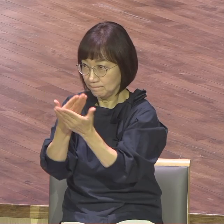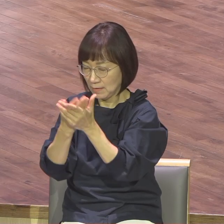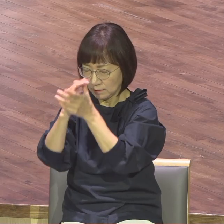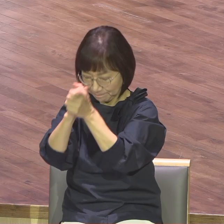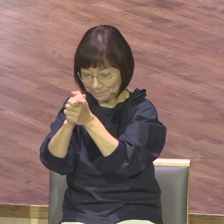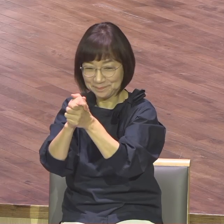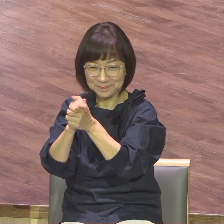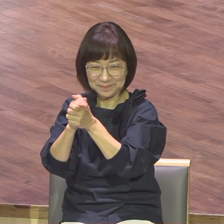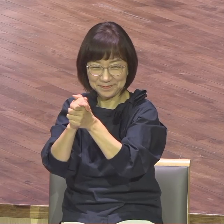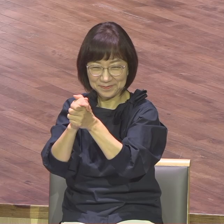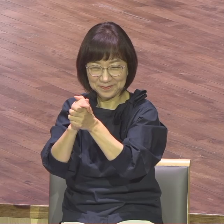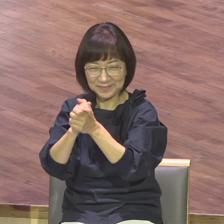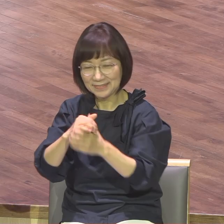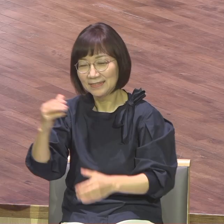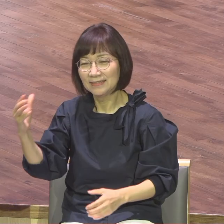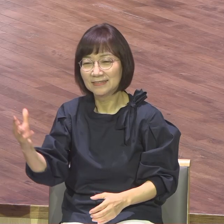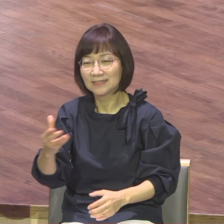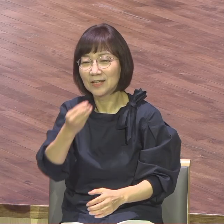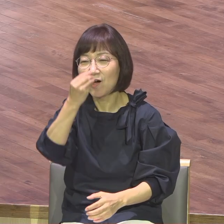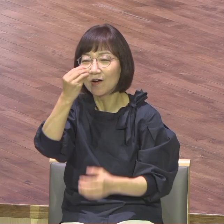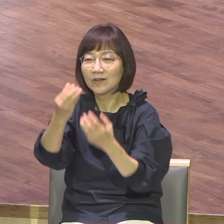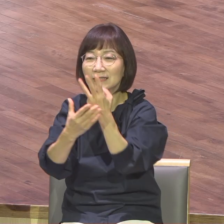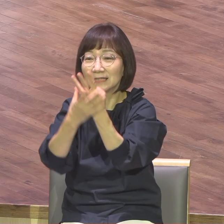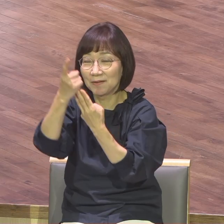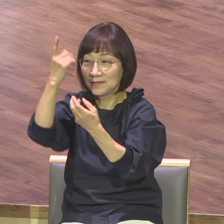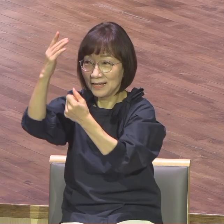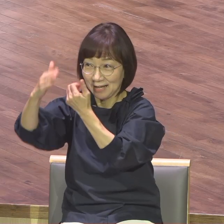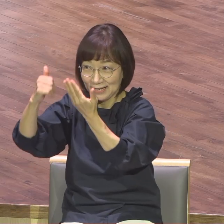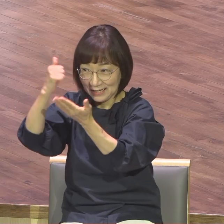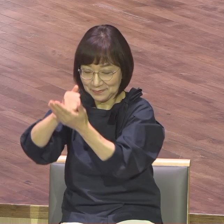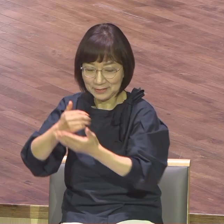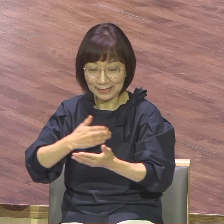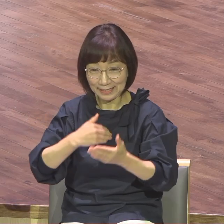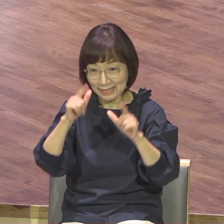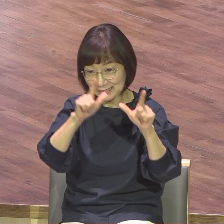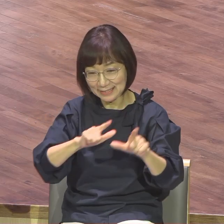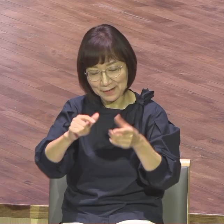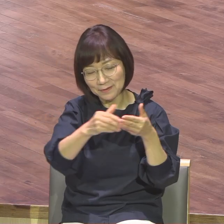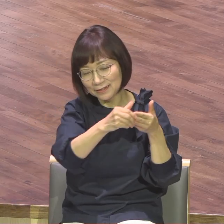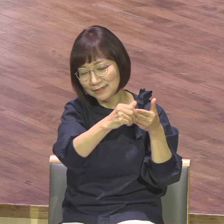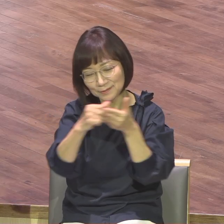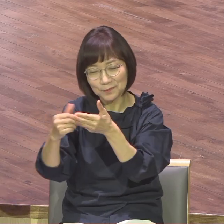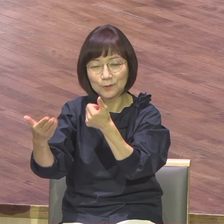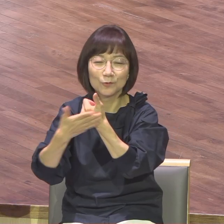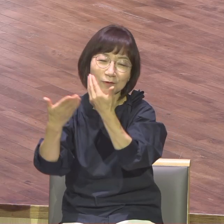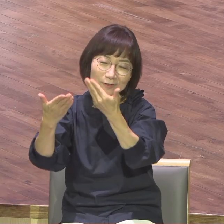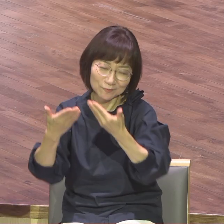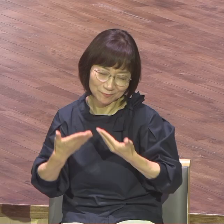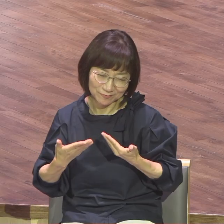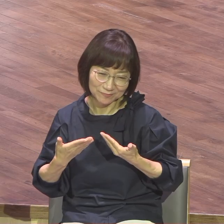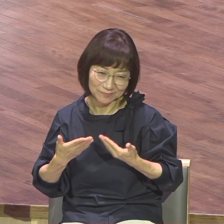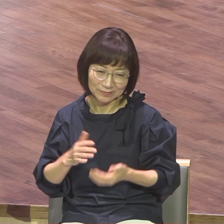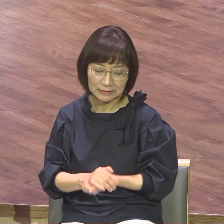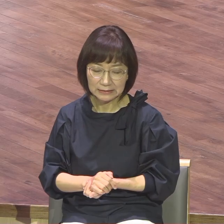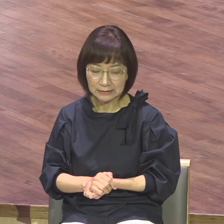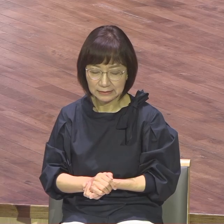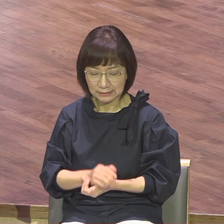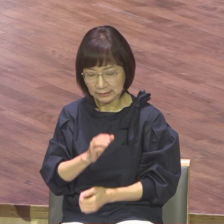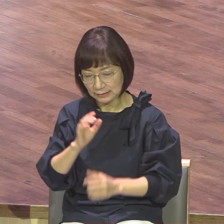하나님께서 자신의 삶을 인도하시는 것, 이거를 누리는 겁니다. 이게 신앙생활이에요. 야, 나는